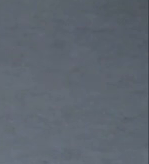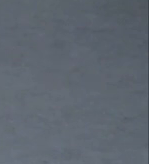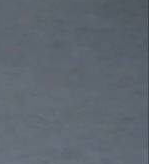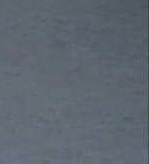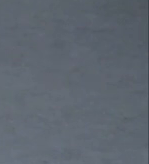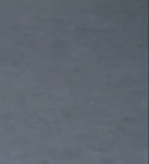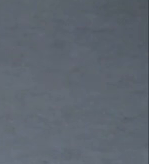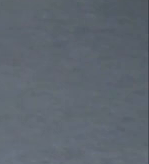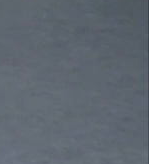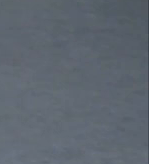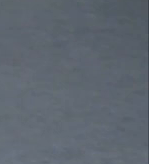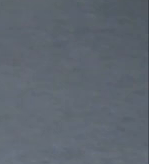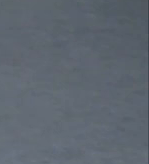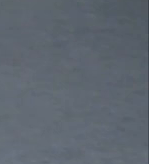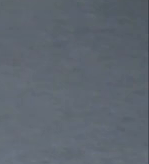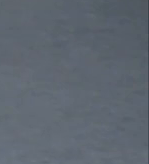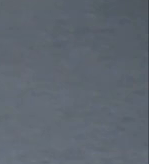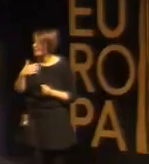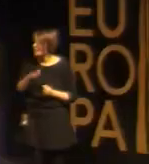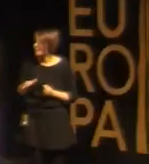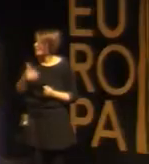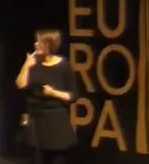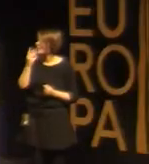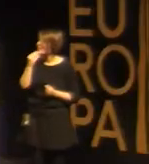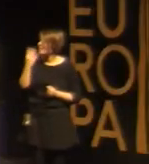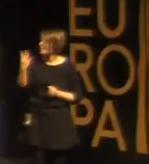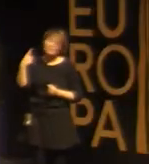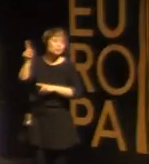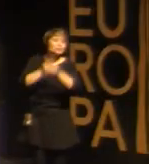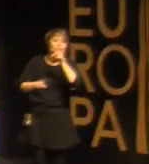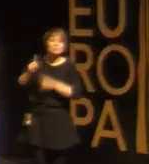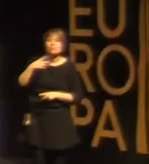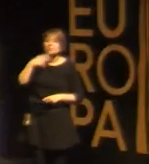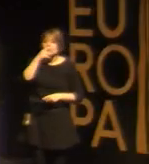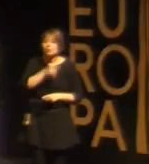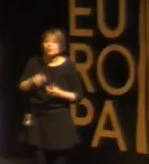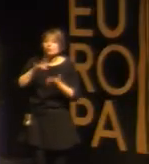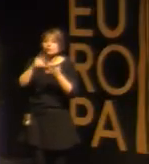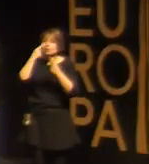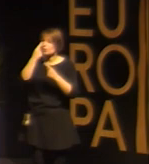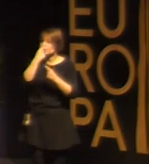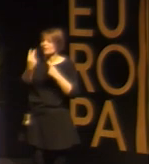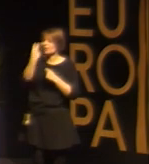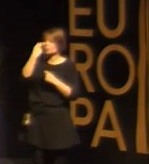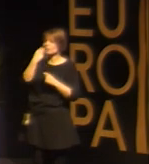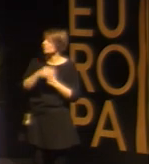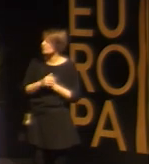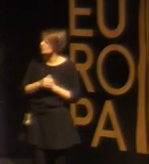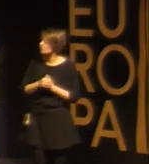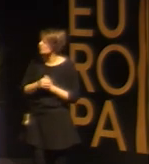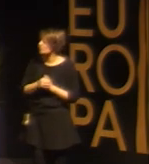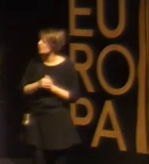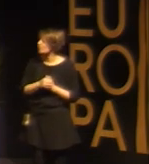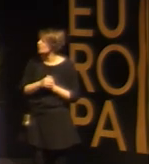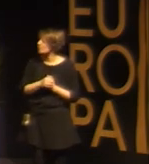evento el rato por eso me lo dijo un peque de 4 años que no te preocupes los niños tenemos los ojos translúcidos y los vemos por dentro yo la